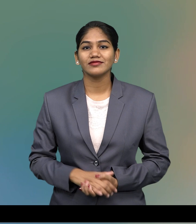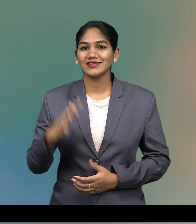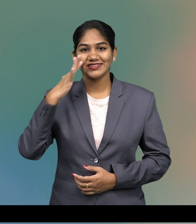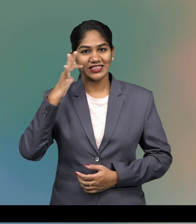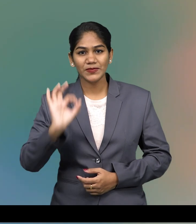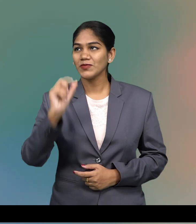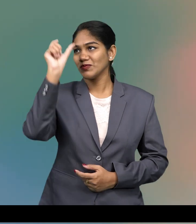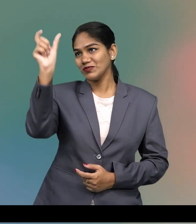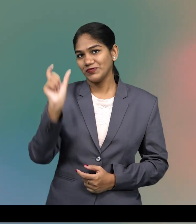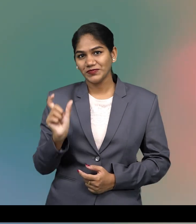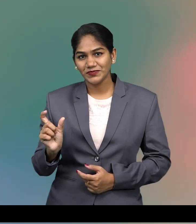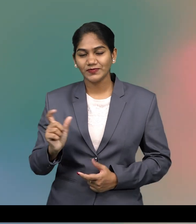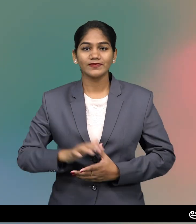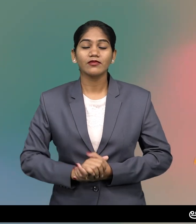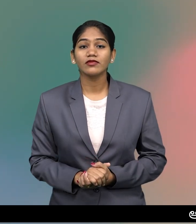కీలక పదాలు: